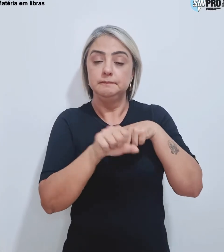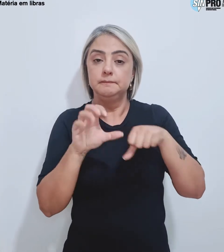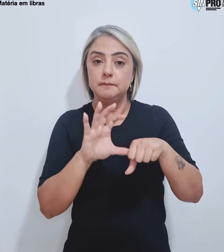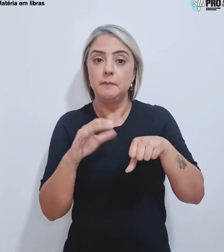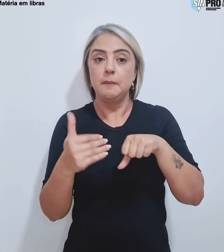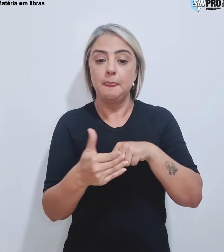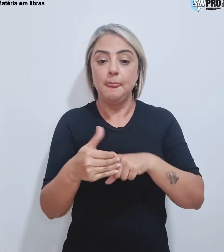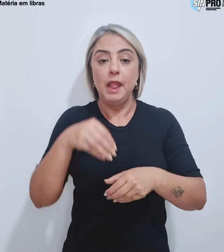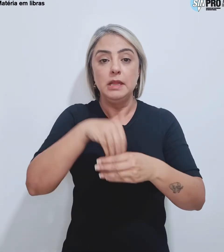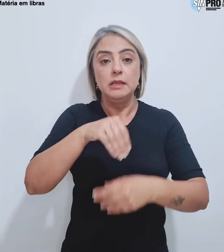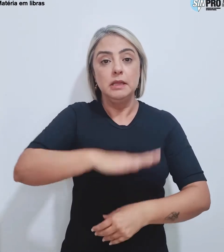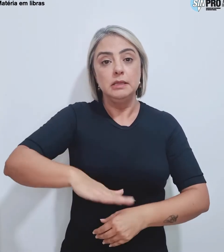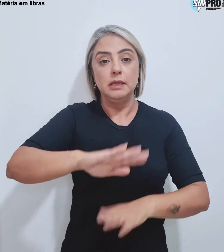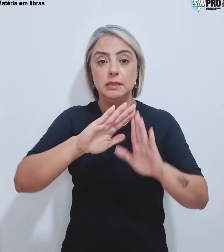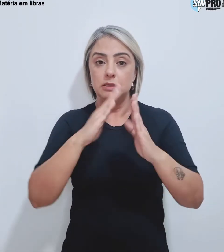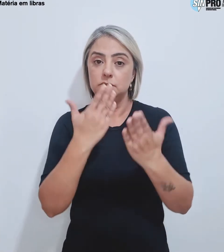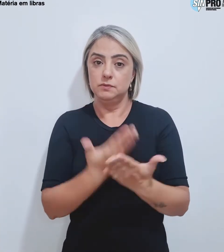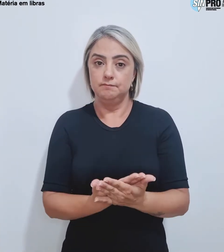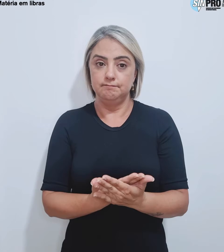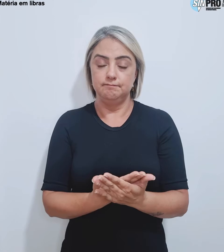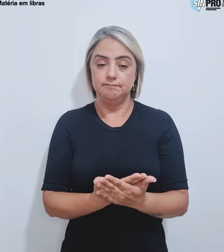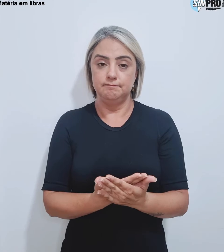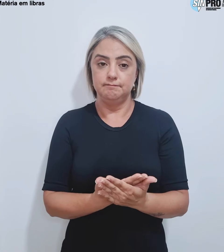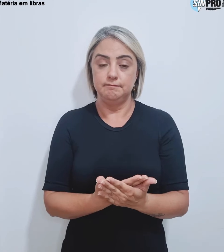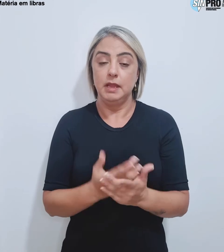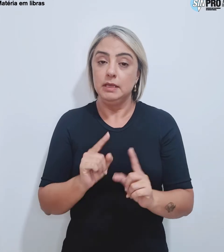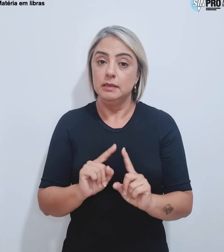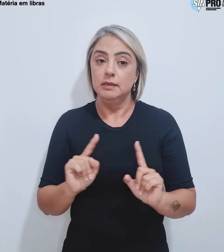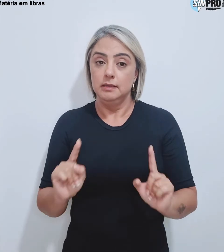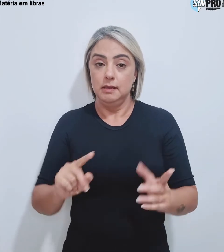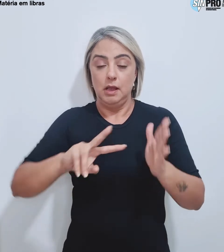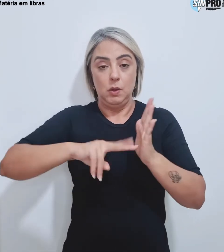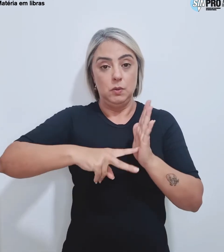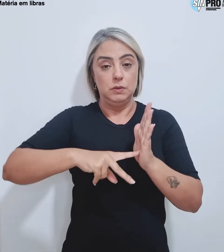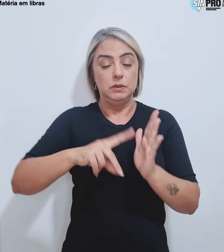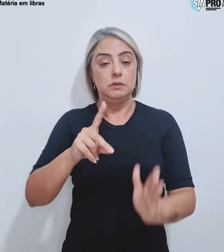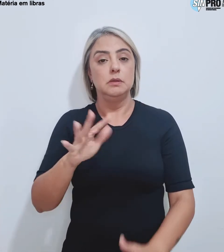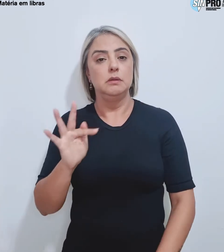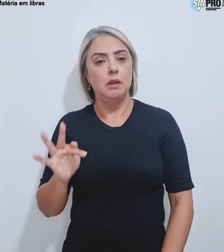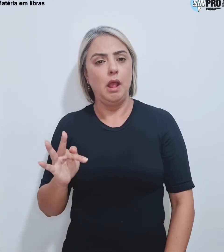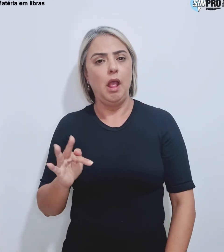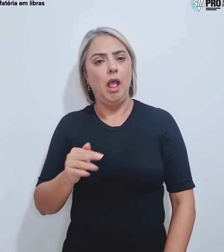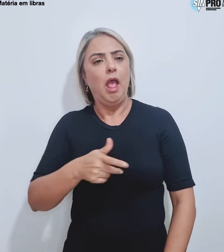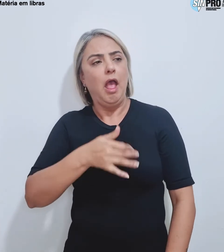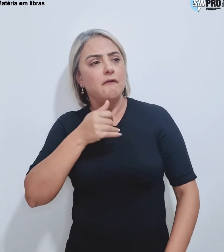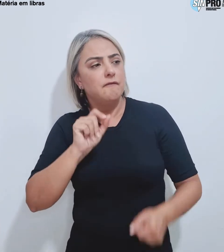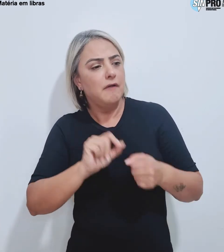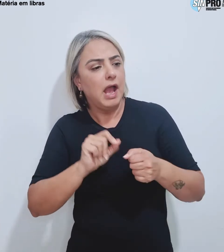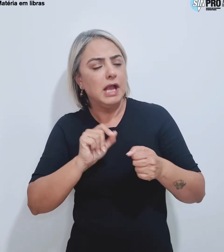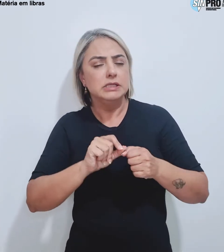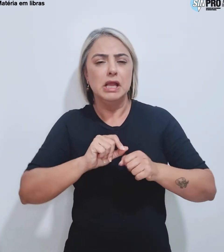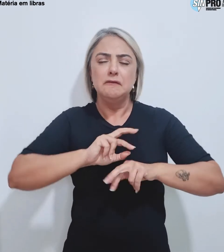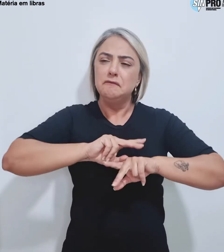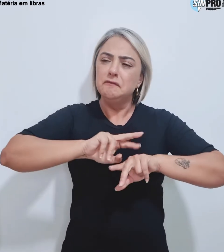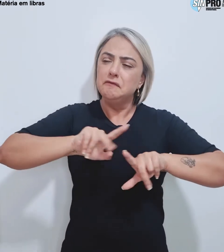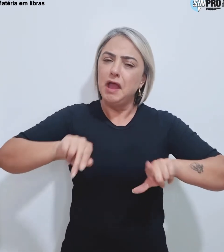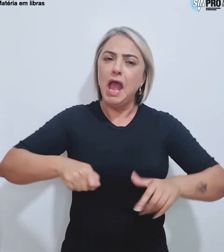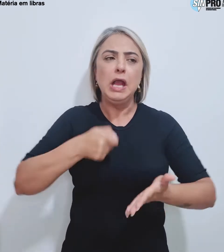pelo vírus no ambiente escolar. Embora o Simpro-DF venha fazendo uma série